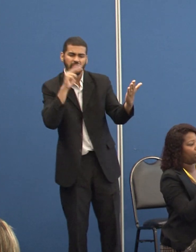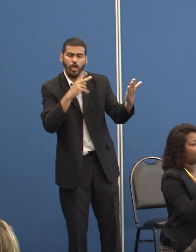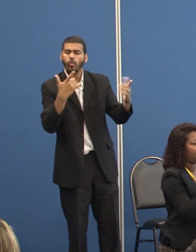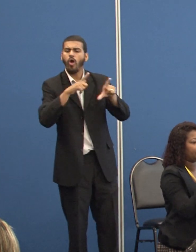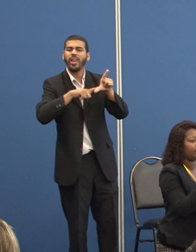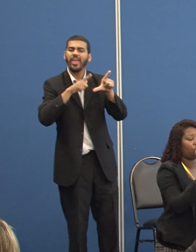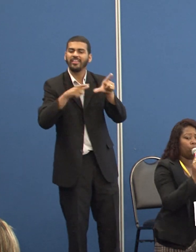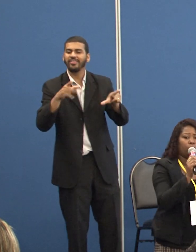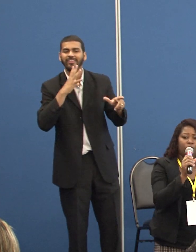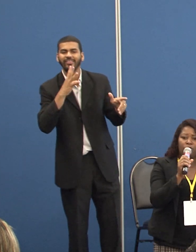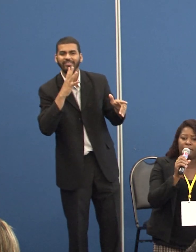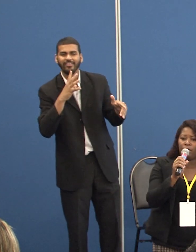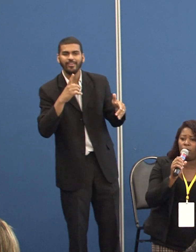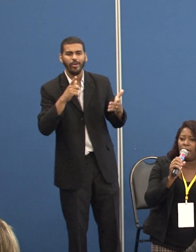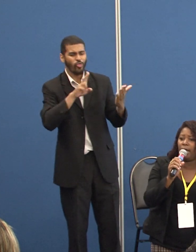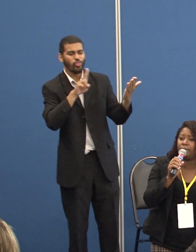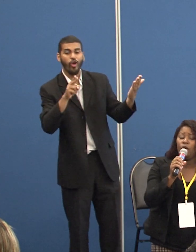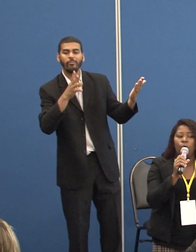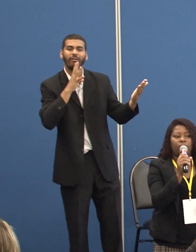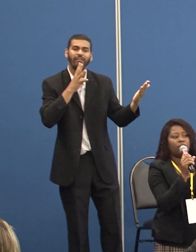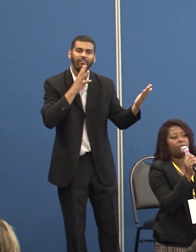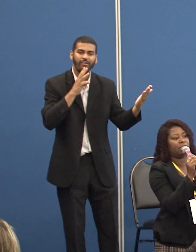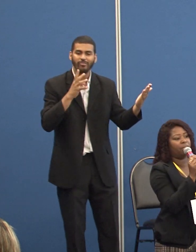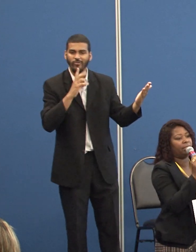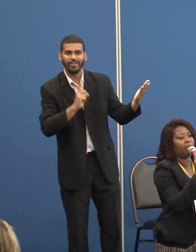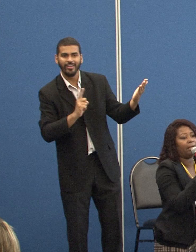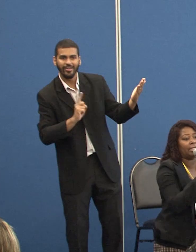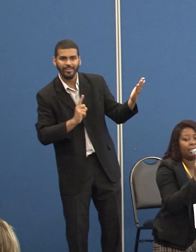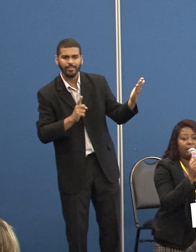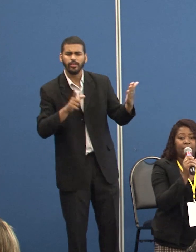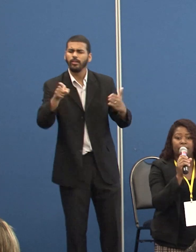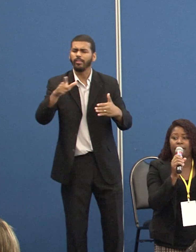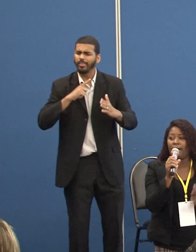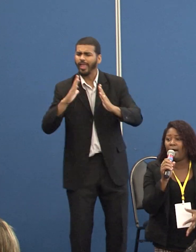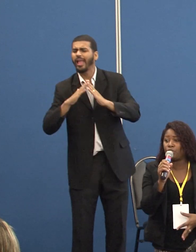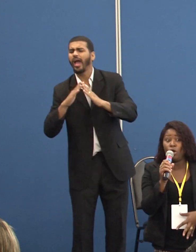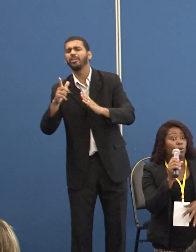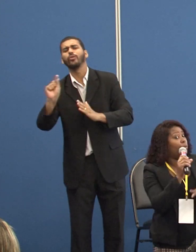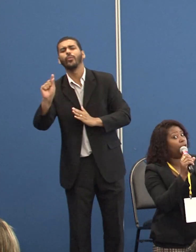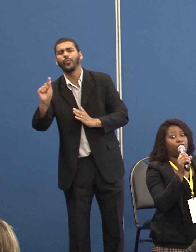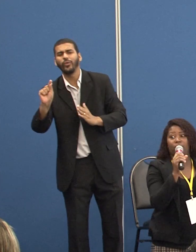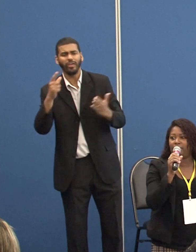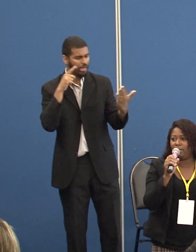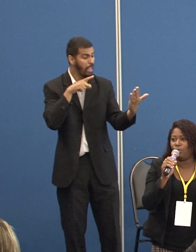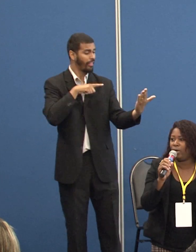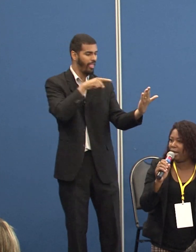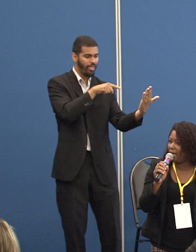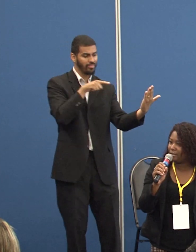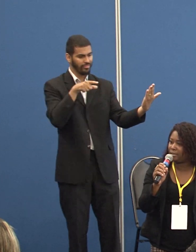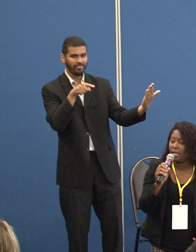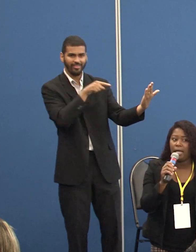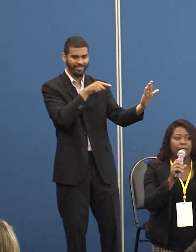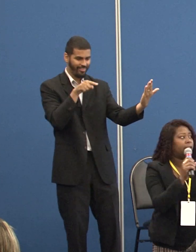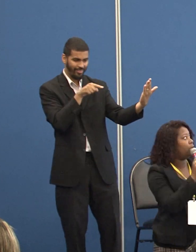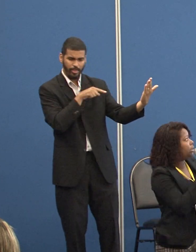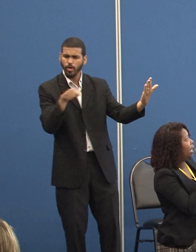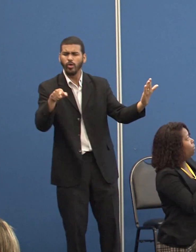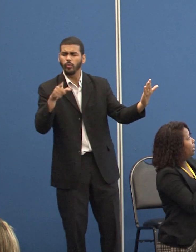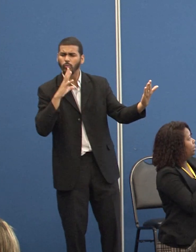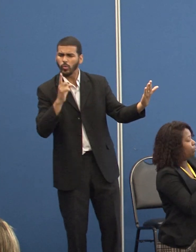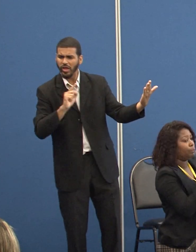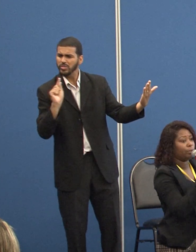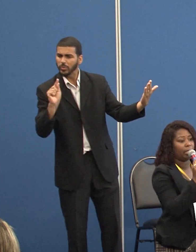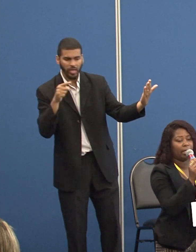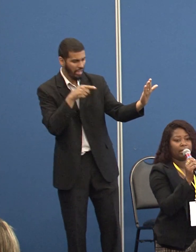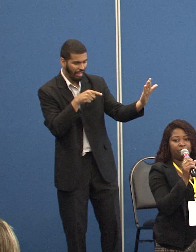você reconhece? Tem algum nome que você reconhece? O que você vê que tem em casa, que tem nesse encarte? O que você não conhece? Então, é